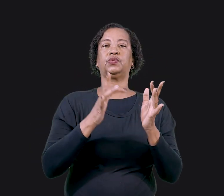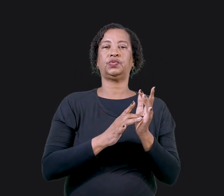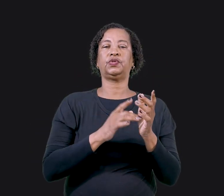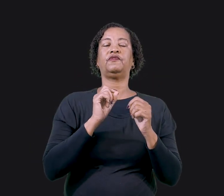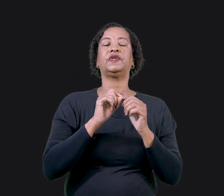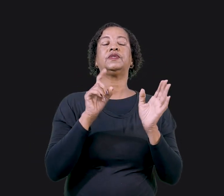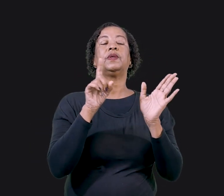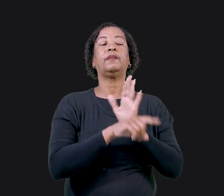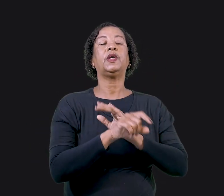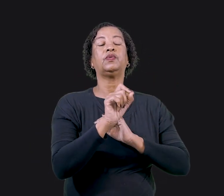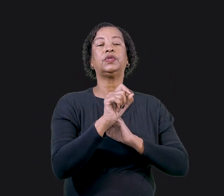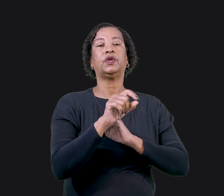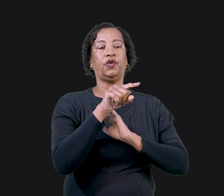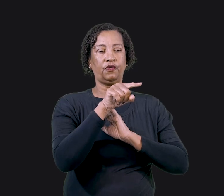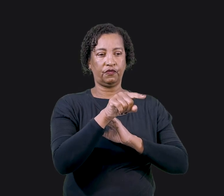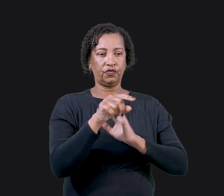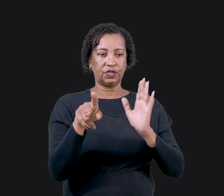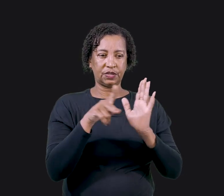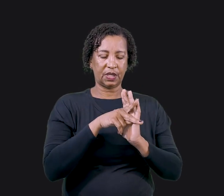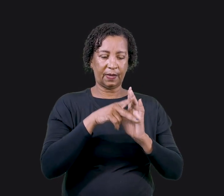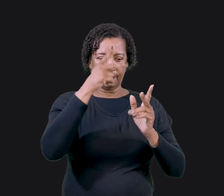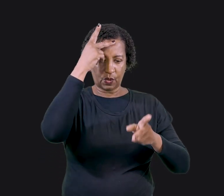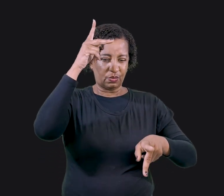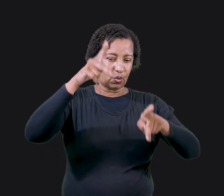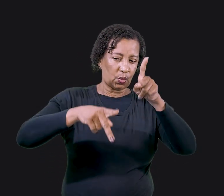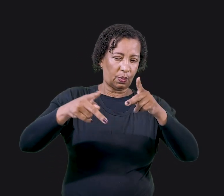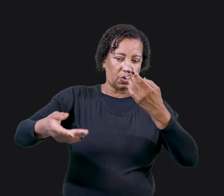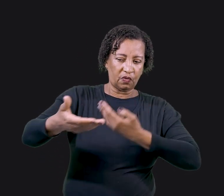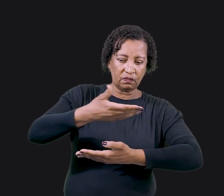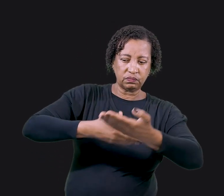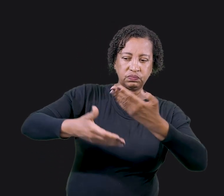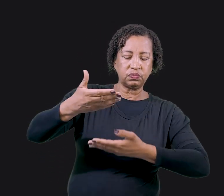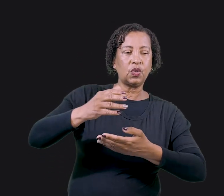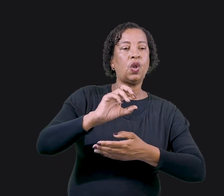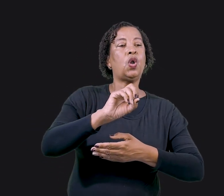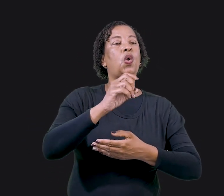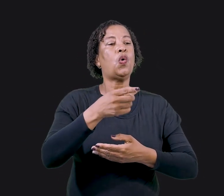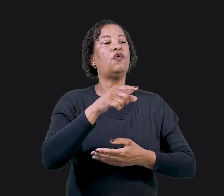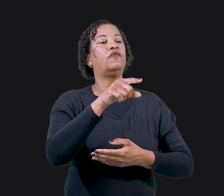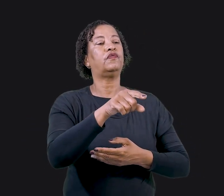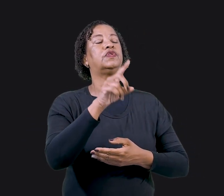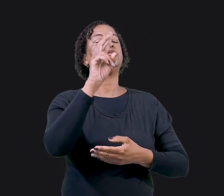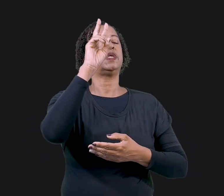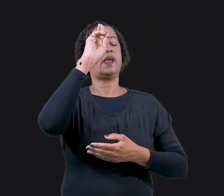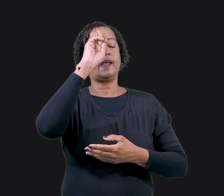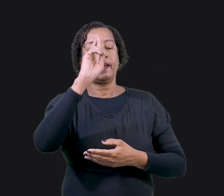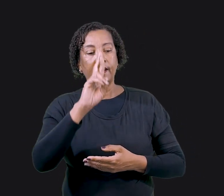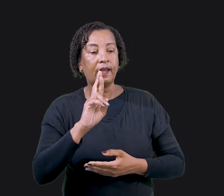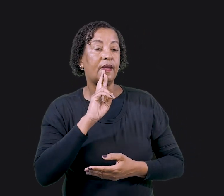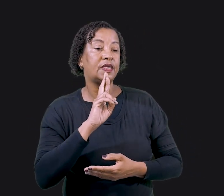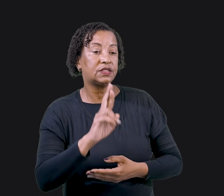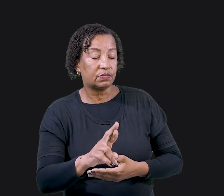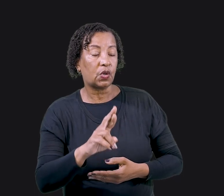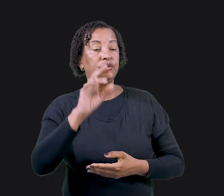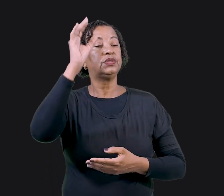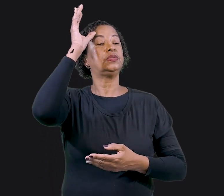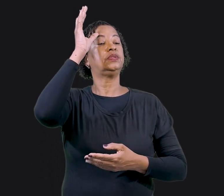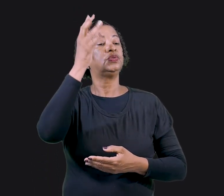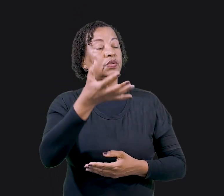perguntas. Você faz parte da multidão ou é um dos poucos a fazer parte da resposta e da solução? Você